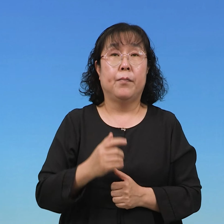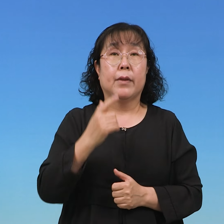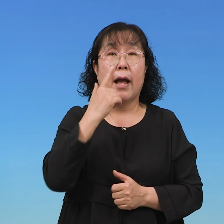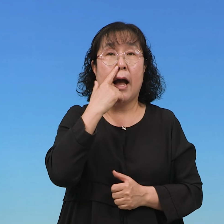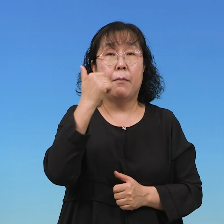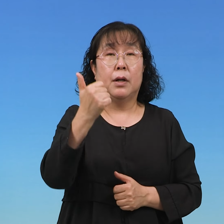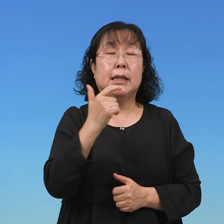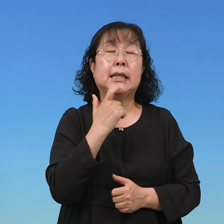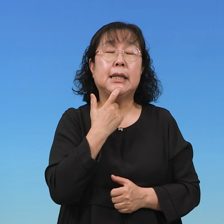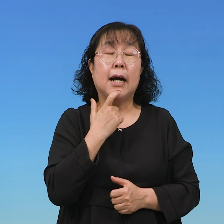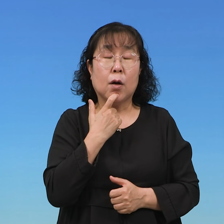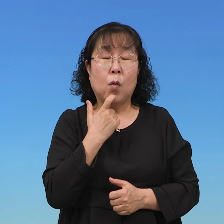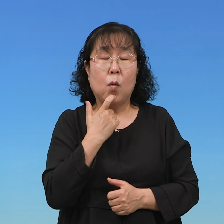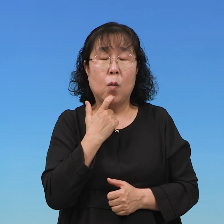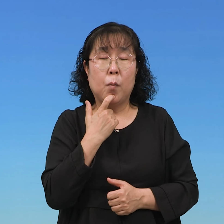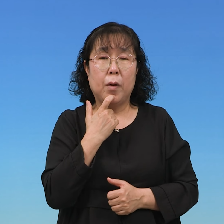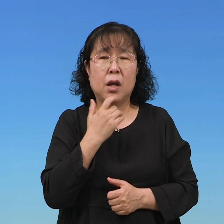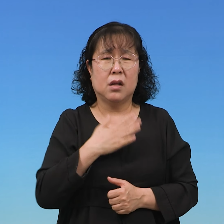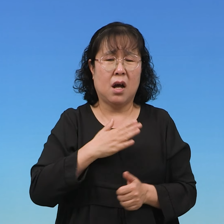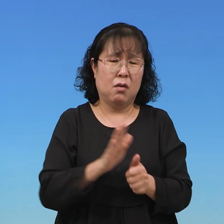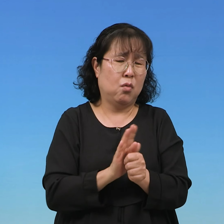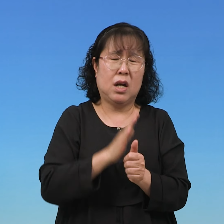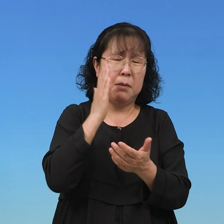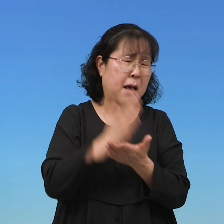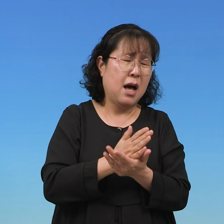아버지 야곱에 나 위로하지 마라,